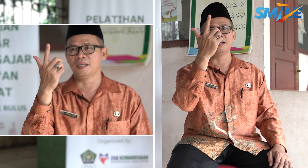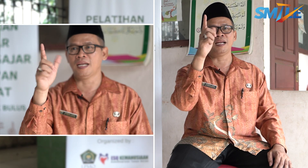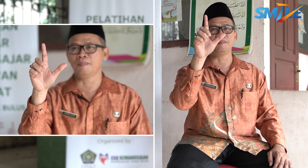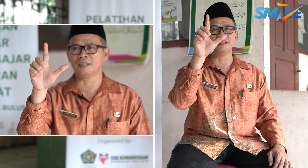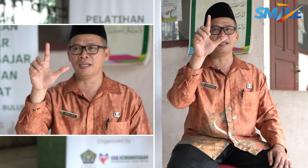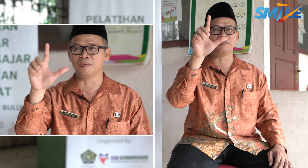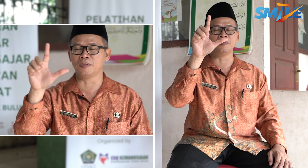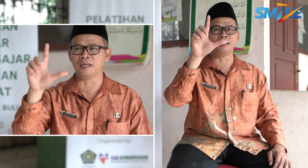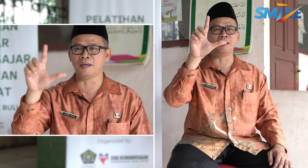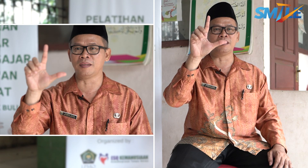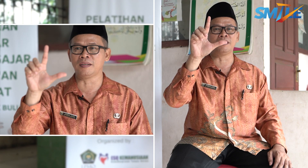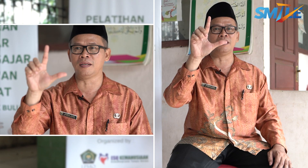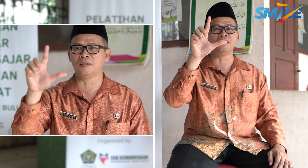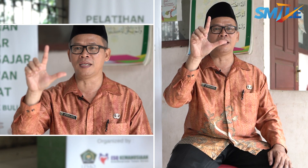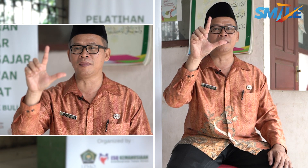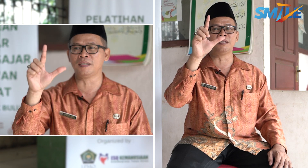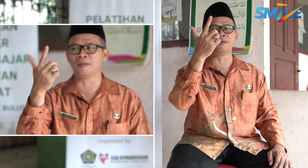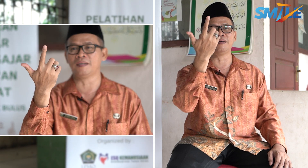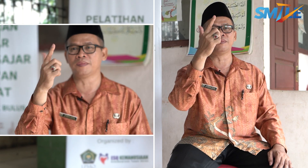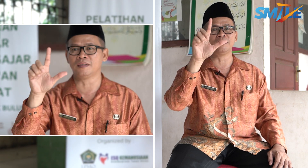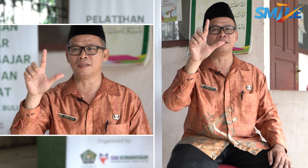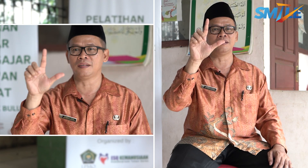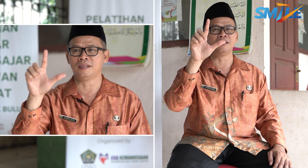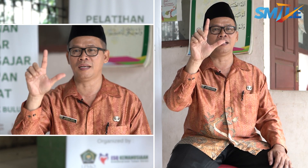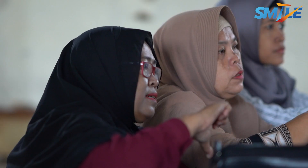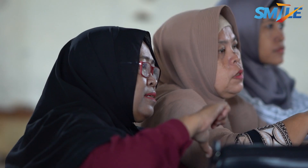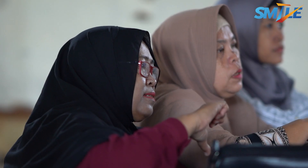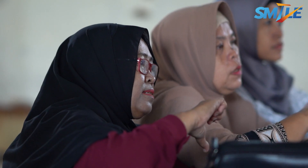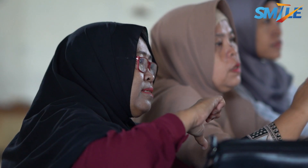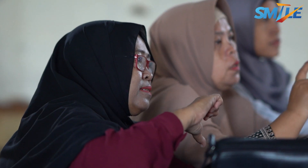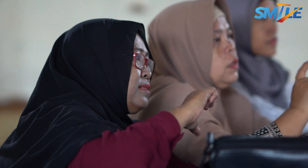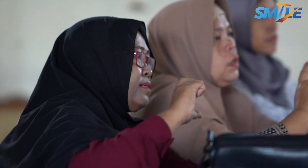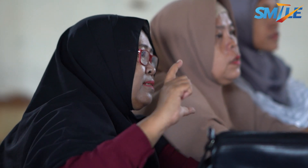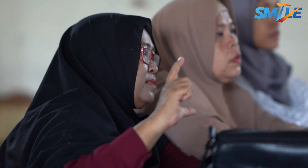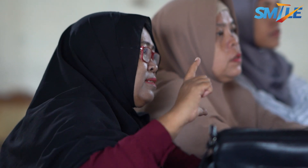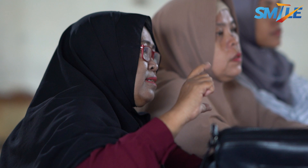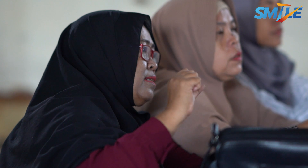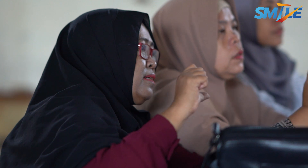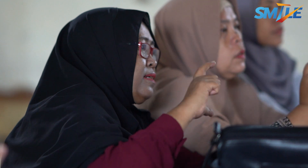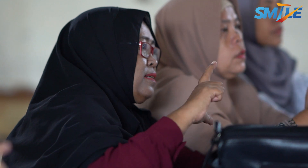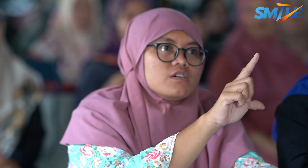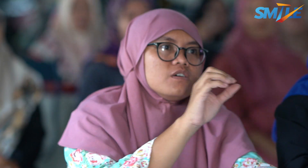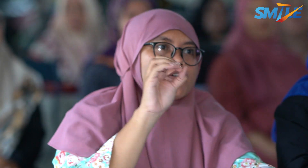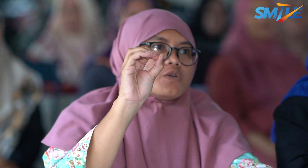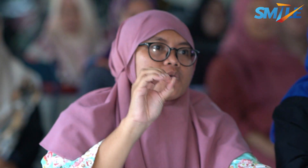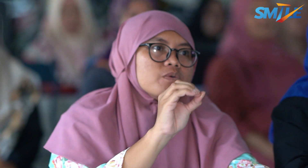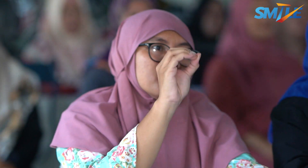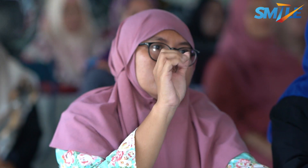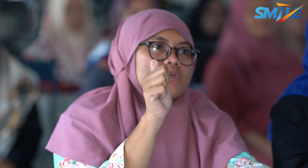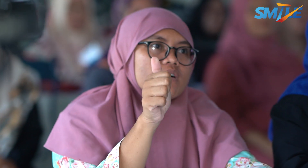lam masih lam, hurufnya lam, tapi kalau tasjid berarti dibalik lam. Kalau tasjid berhenti, tapi ditekan dal, misalnya